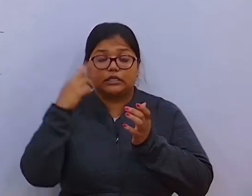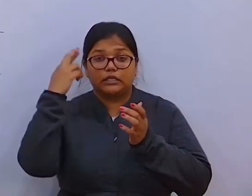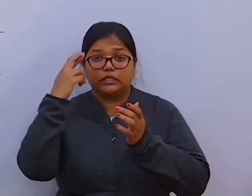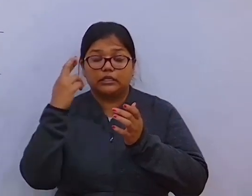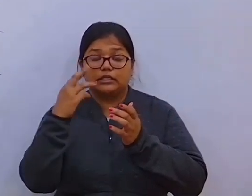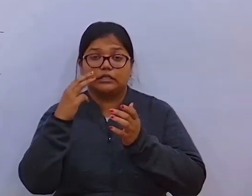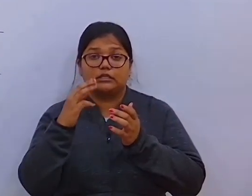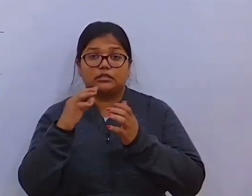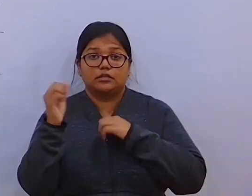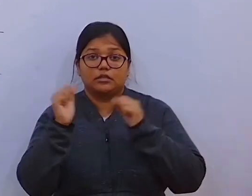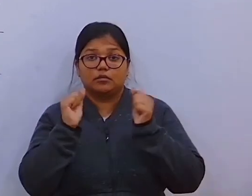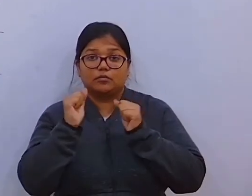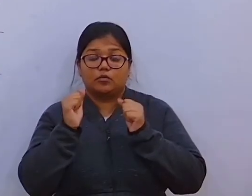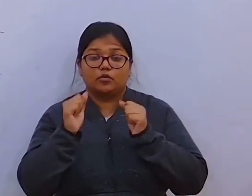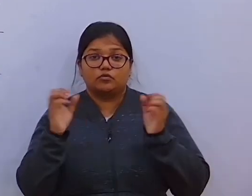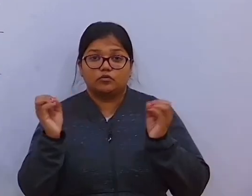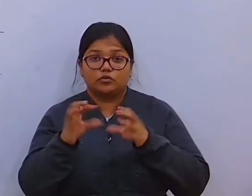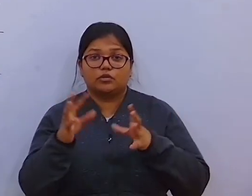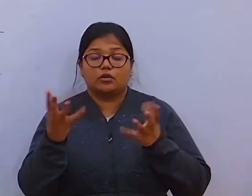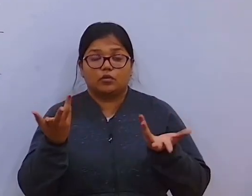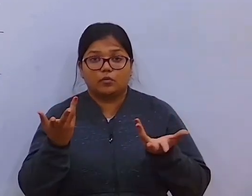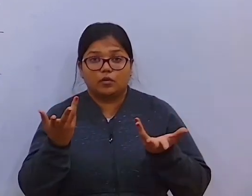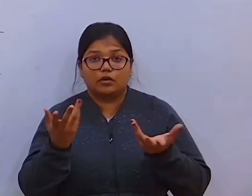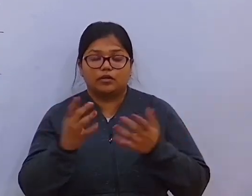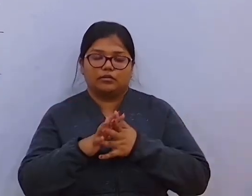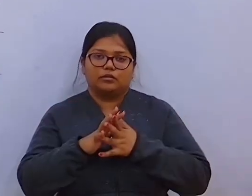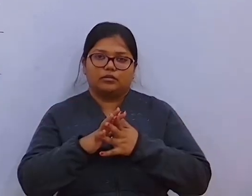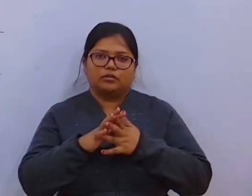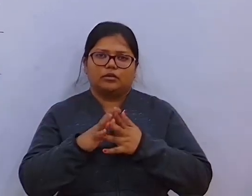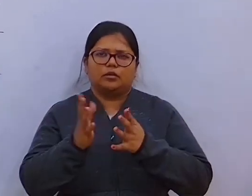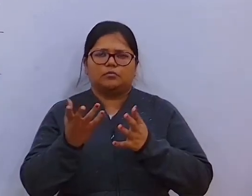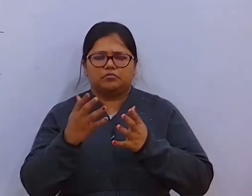हैं। ठीक,